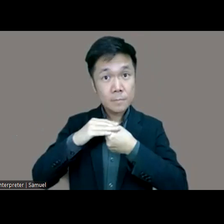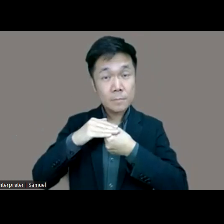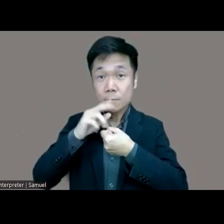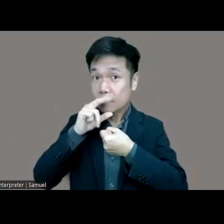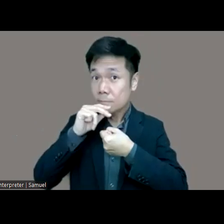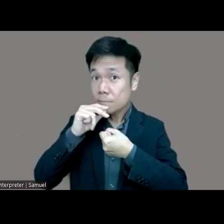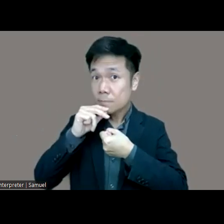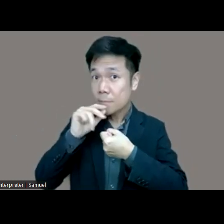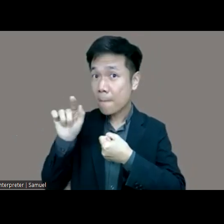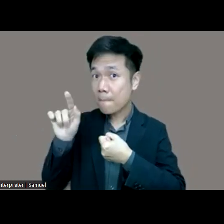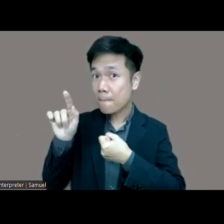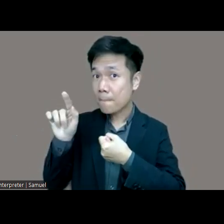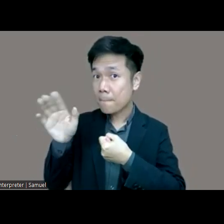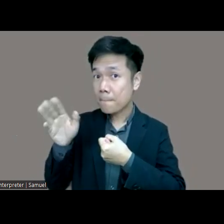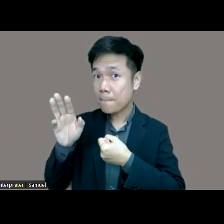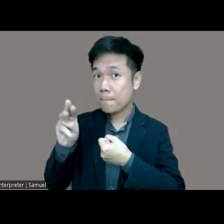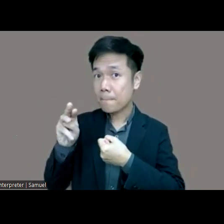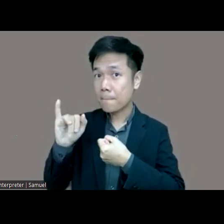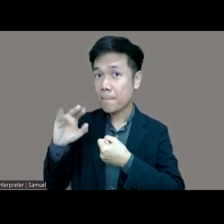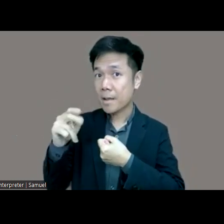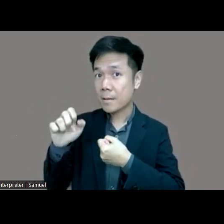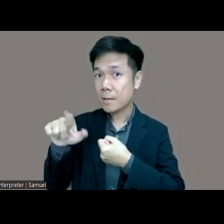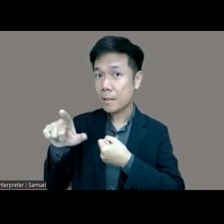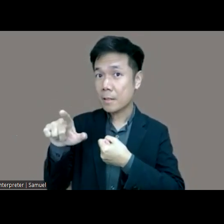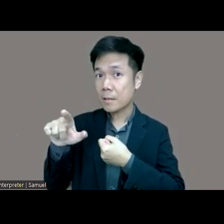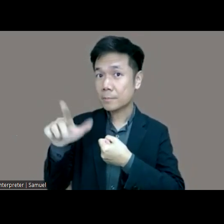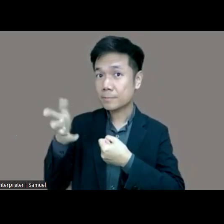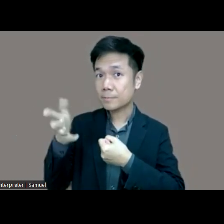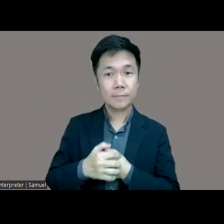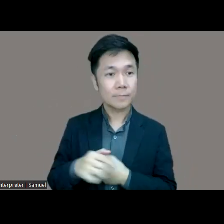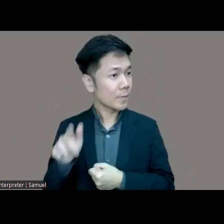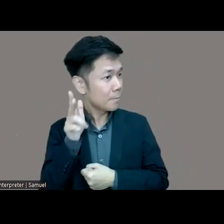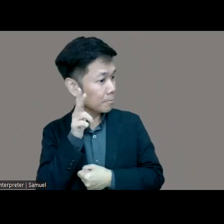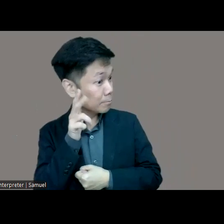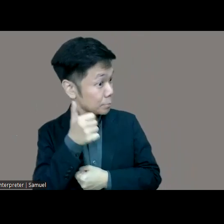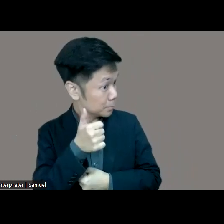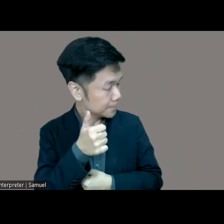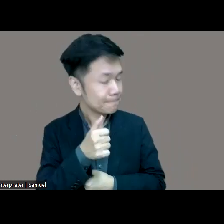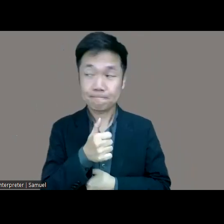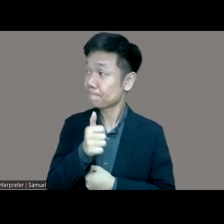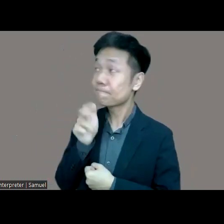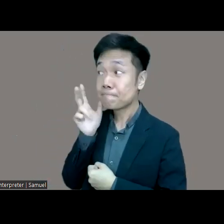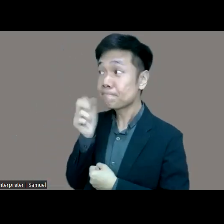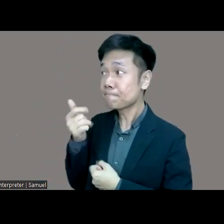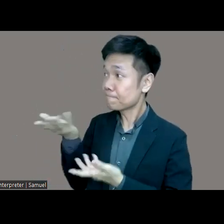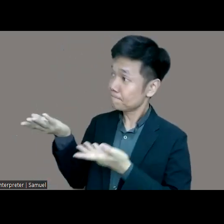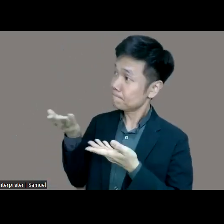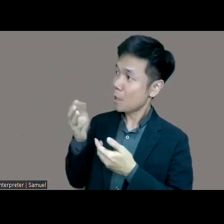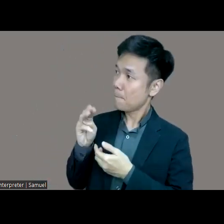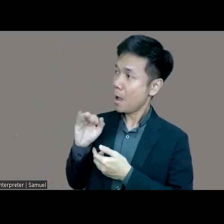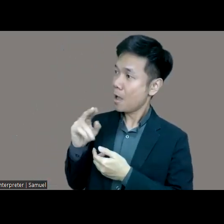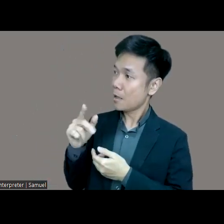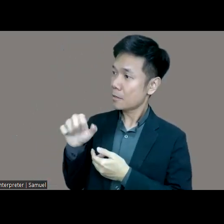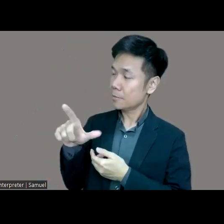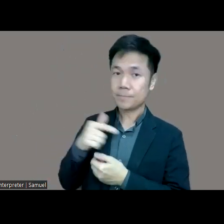microphone. Est-ce que vous pouvez m'entendre maintenant? Oui, je peux vous